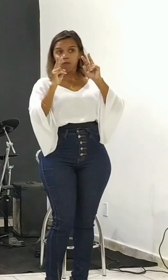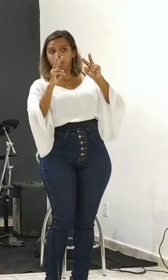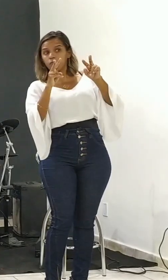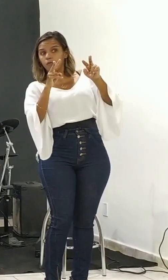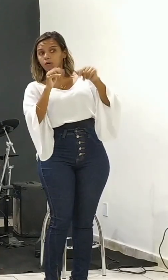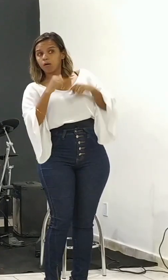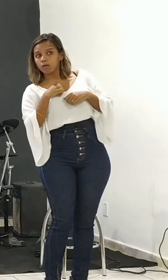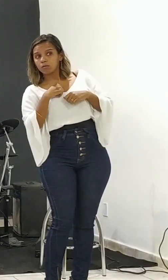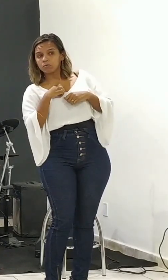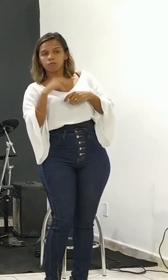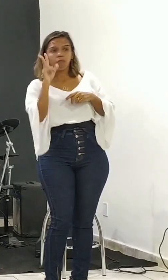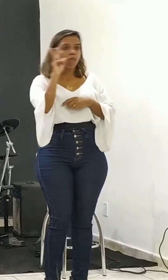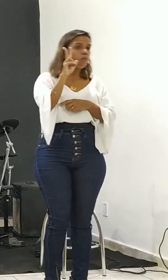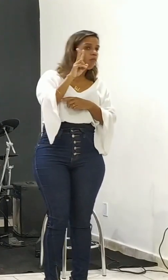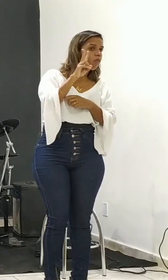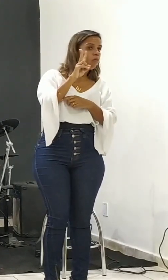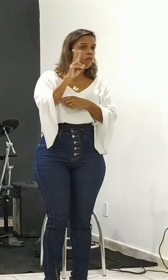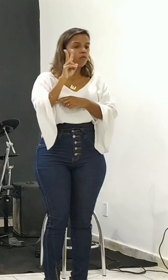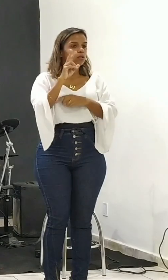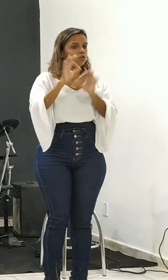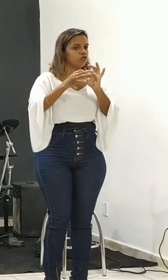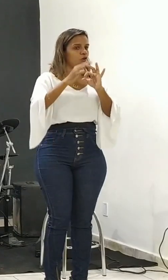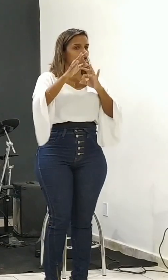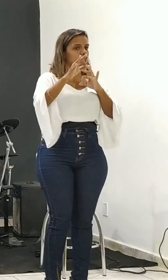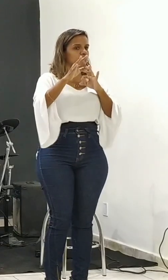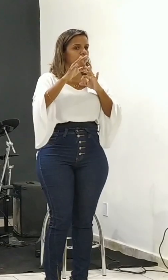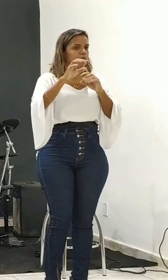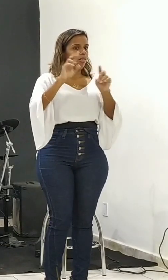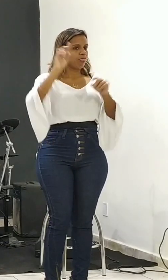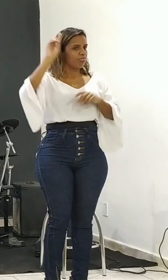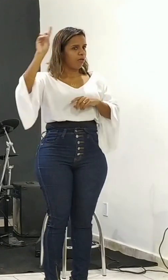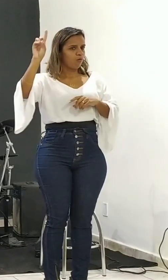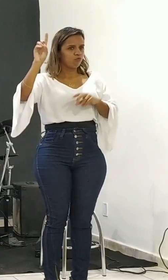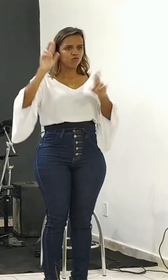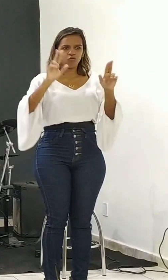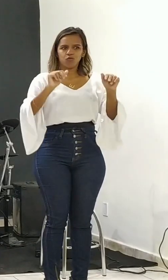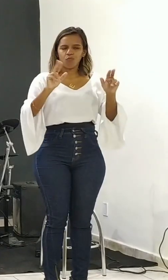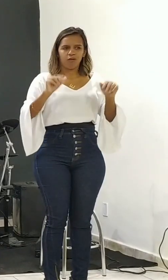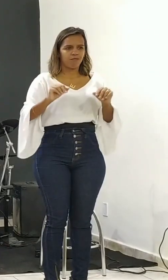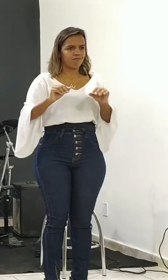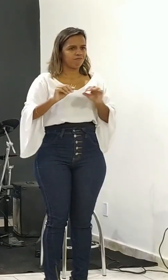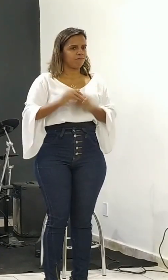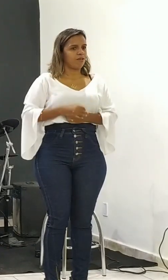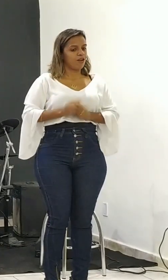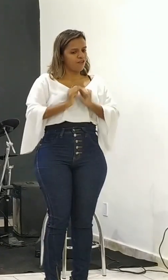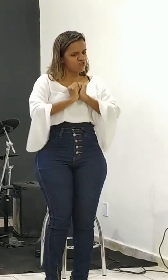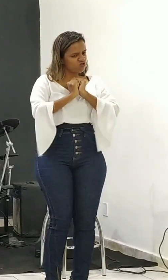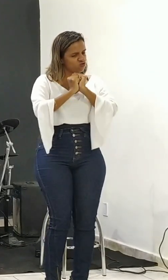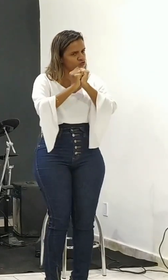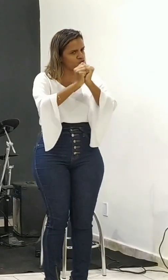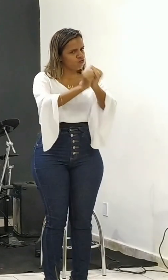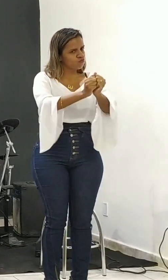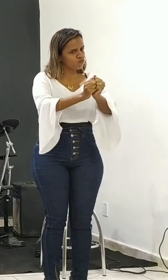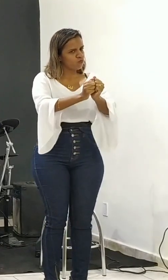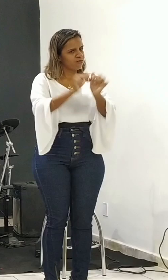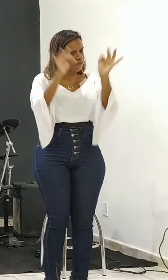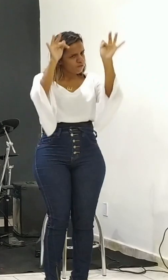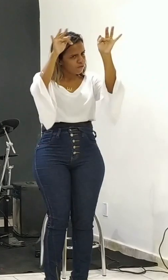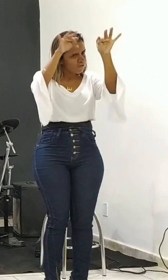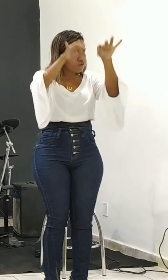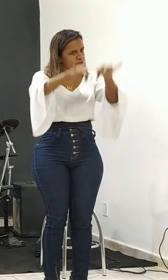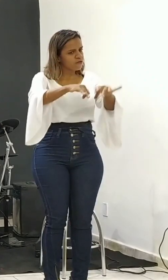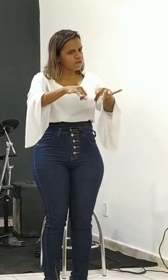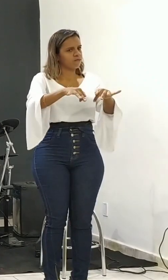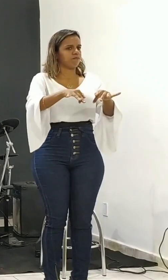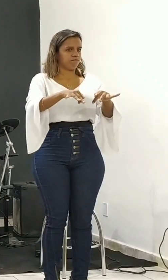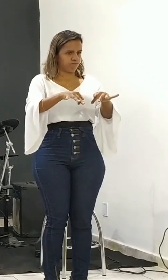olhando, mas eu fico olhando de longe. Vai, Deus faz isso. Deus, Ele vai contigo. Até o fim,